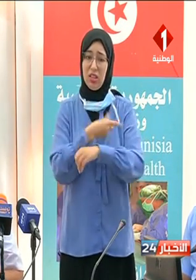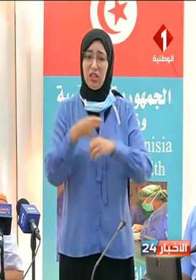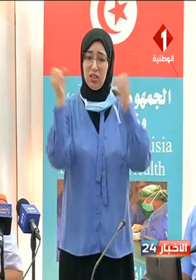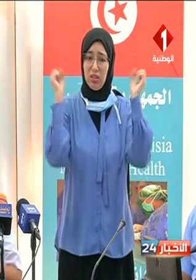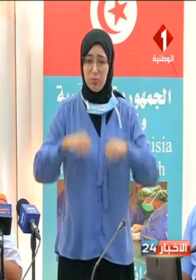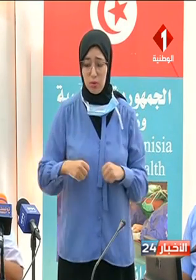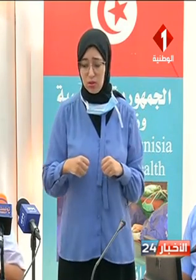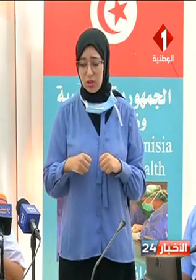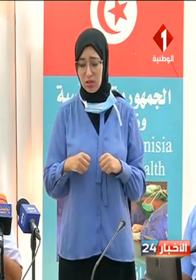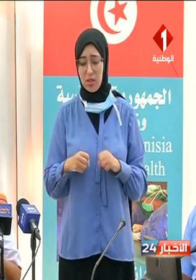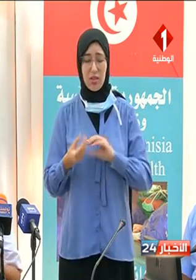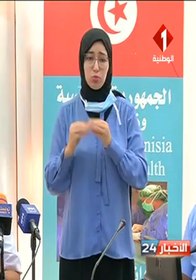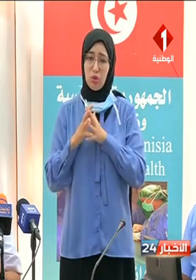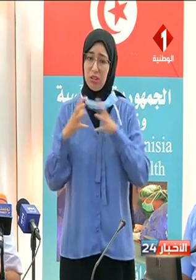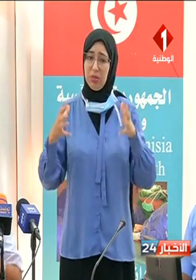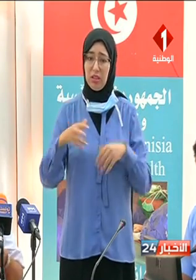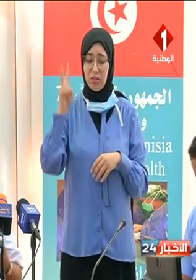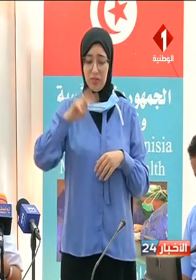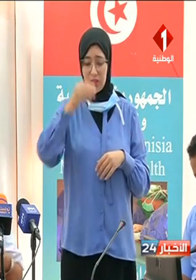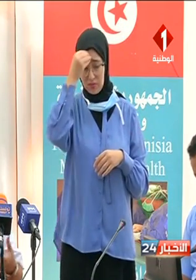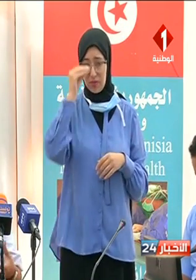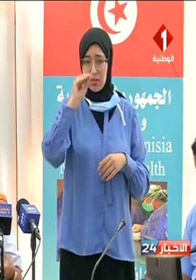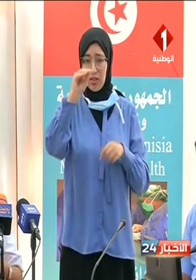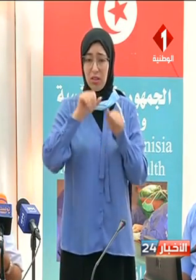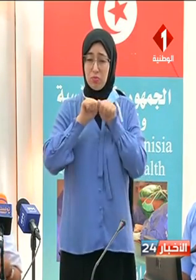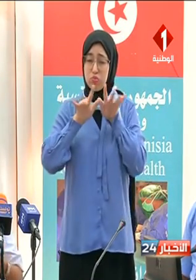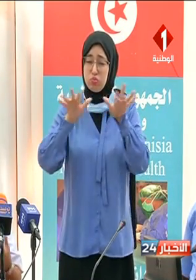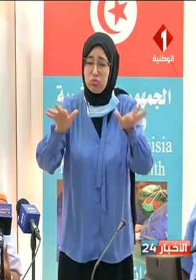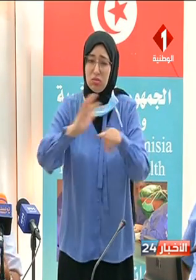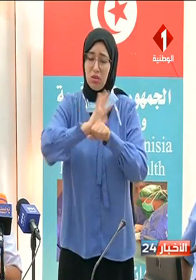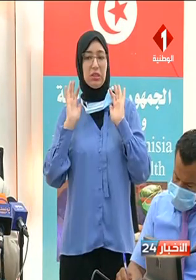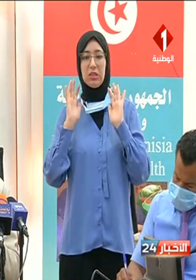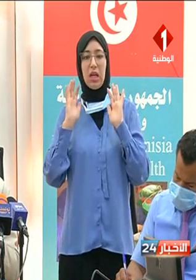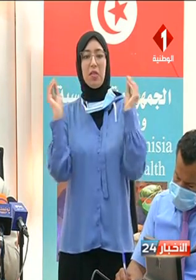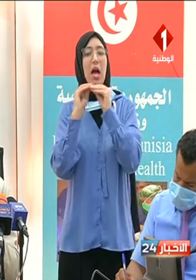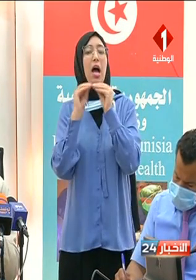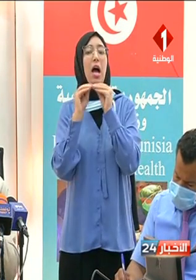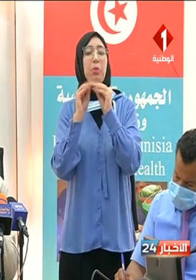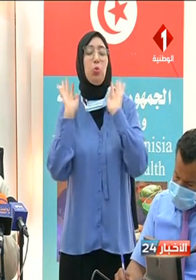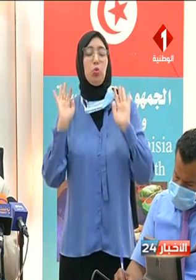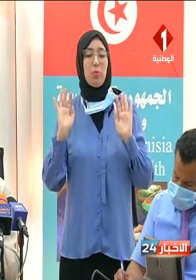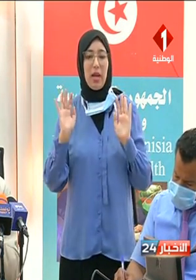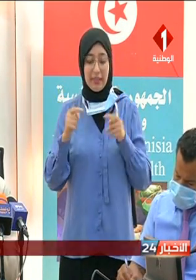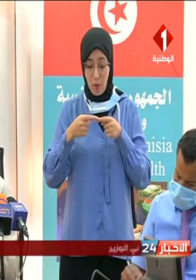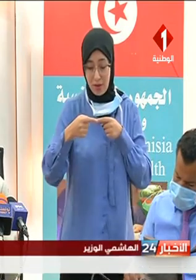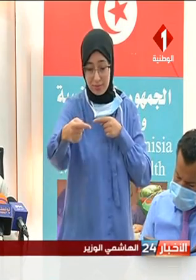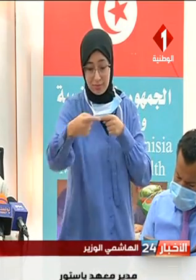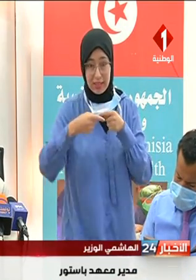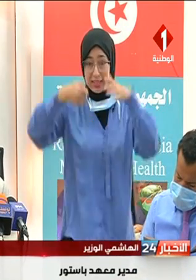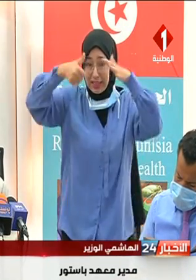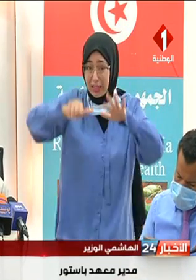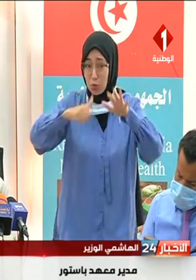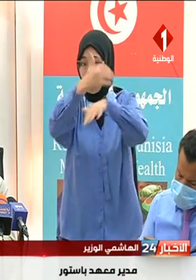المخبريه بتشتغلي عندنا اه يمكن ال عدم نفوس فيها وجيد ترتفع الفتره اللي